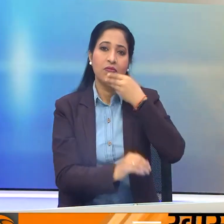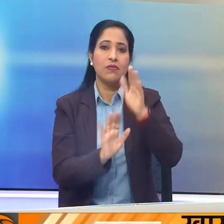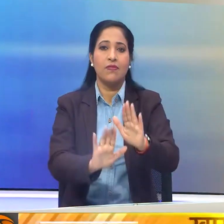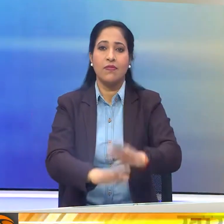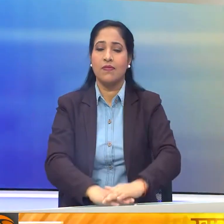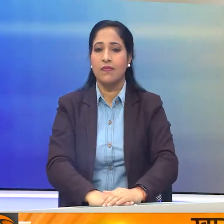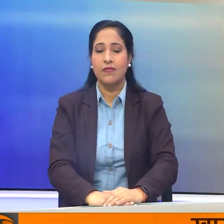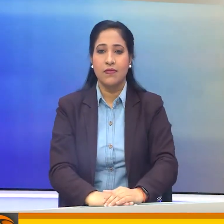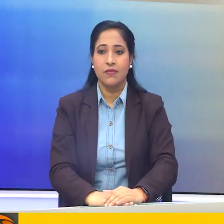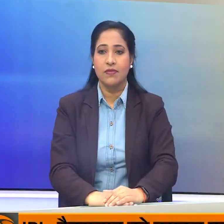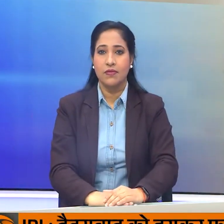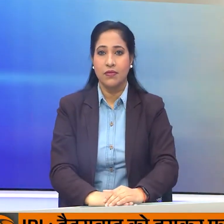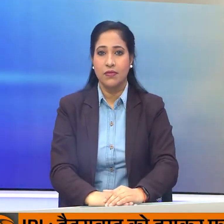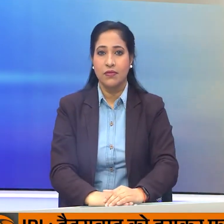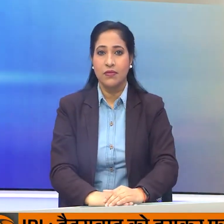करेंगे।